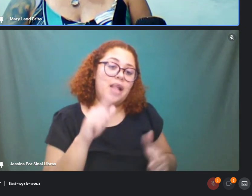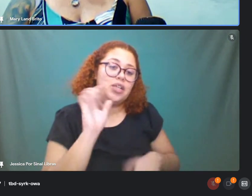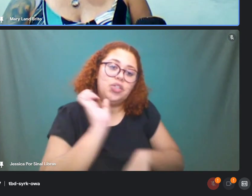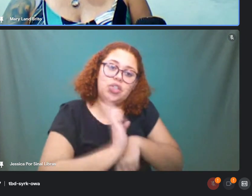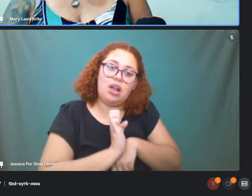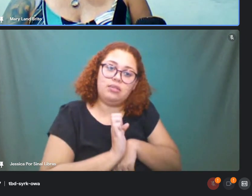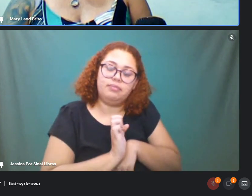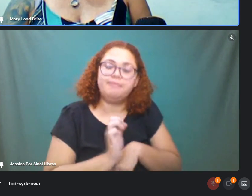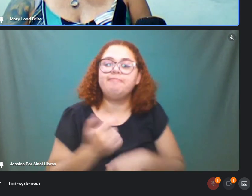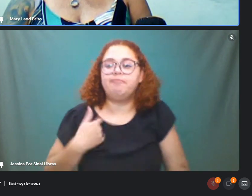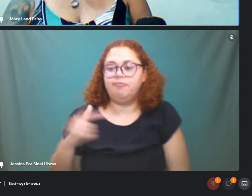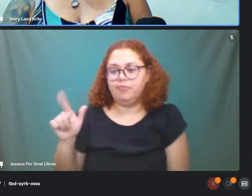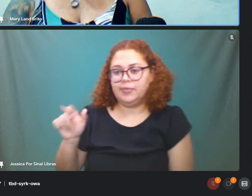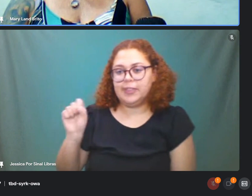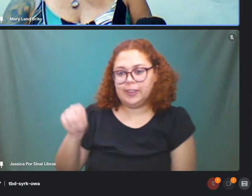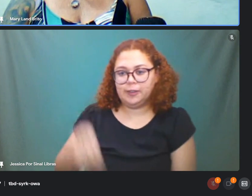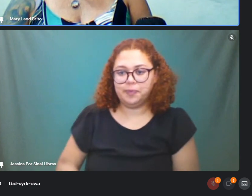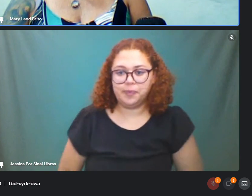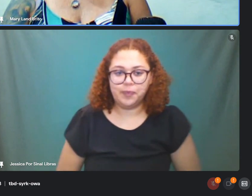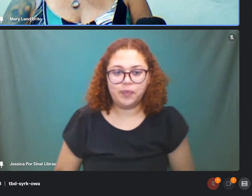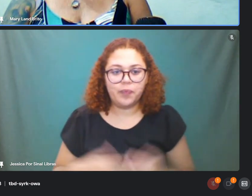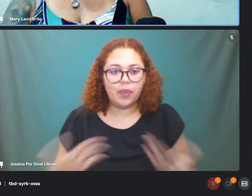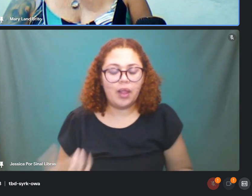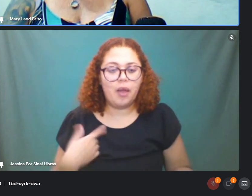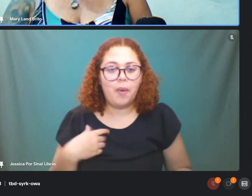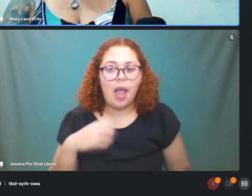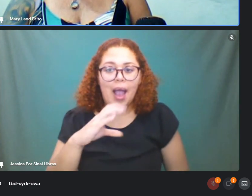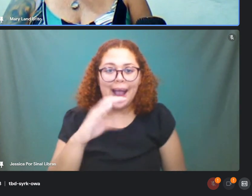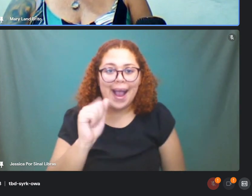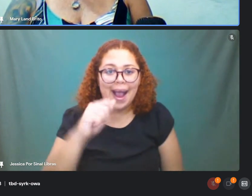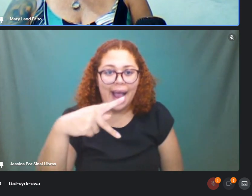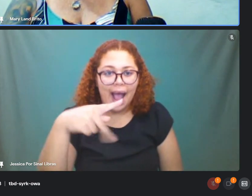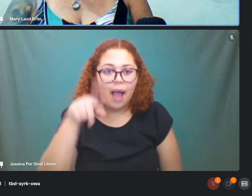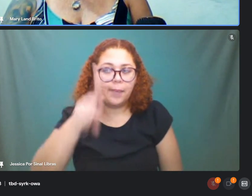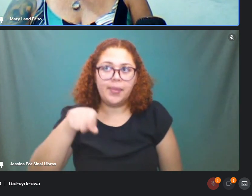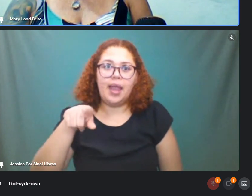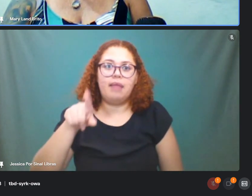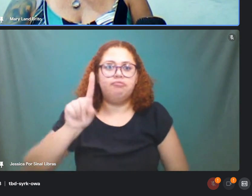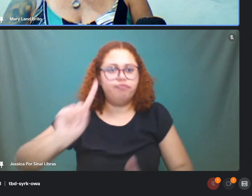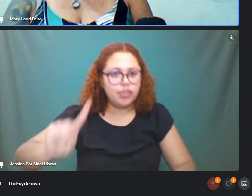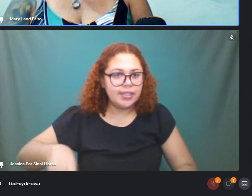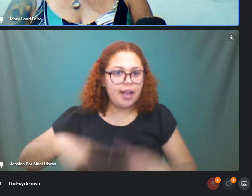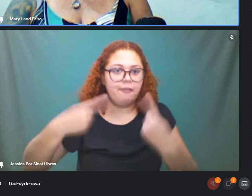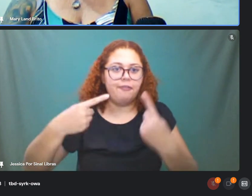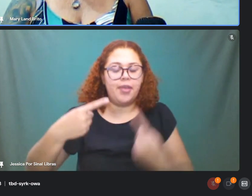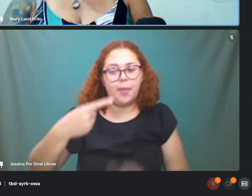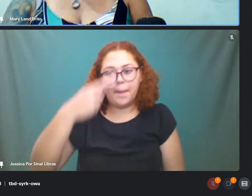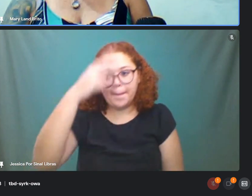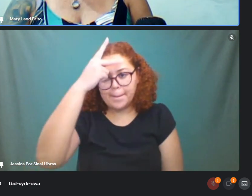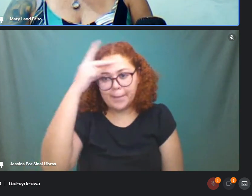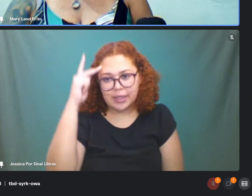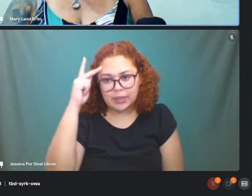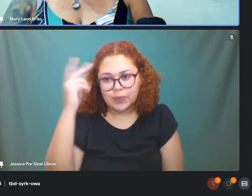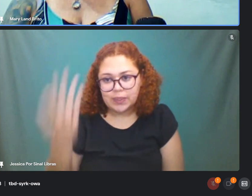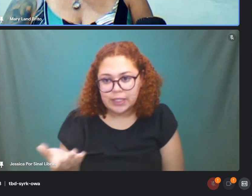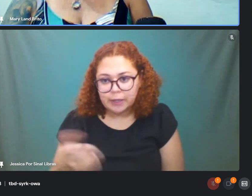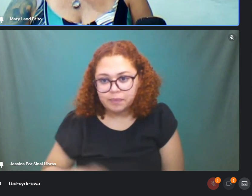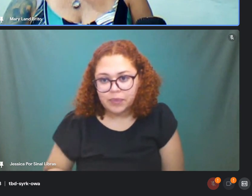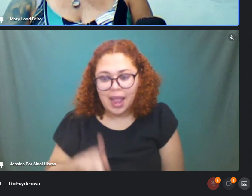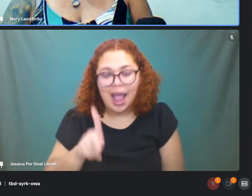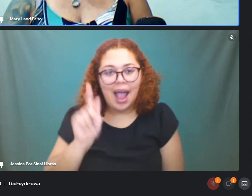Kátia trouxe aqui a dificuldade dos surdos cegos. É um desafio mesmo, os surdos cegos, é mais complexo ainda,